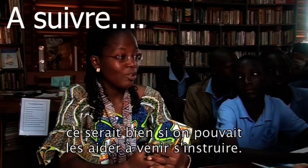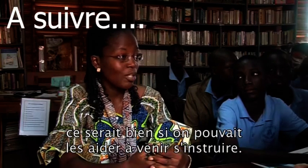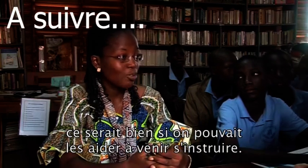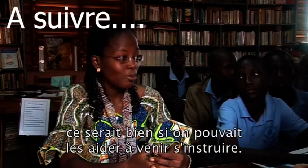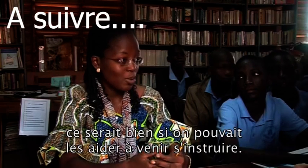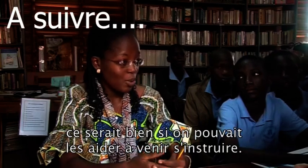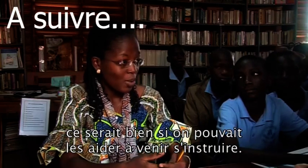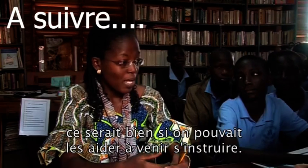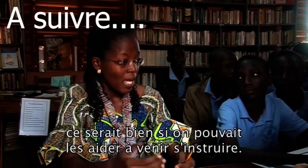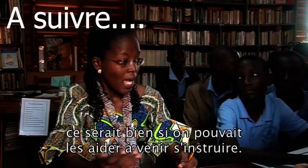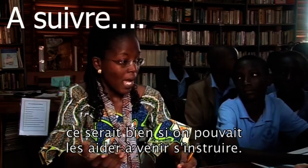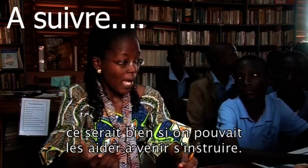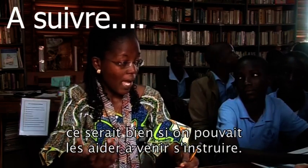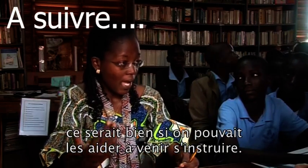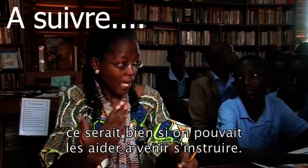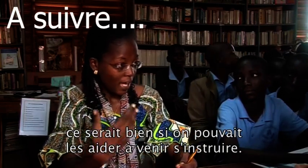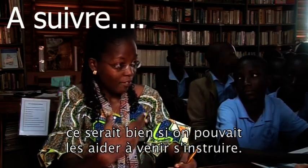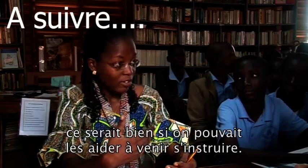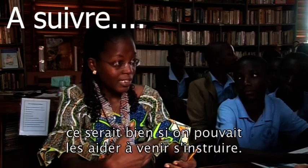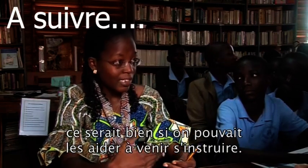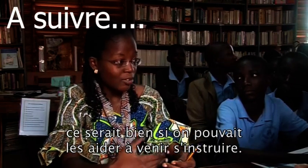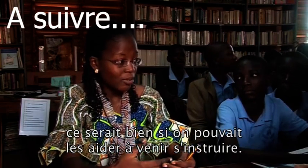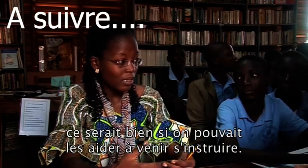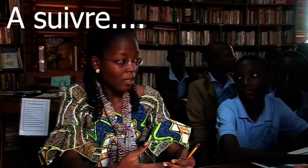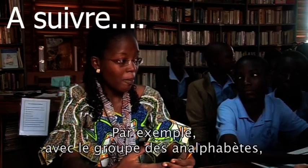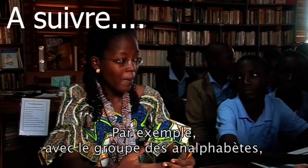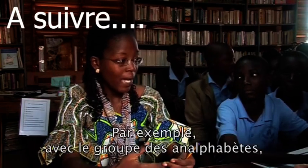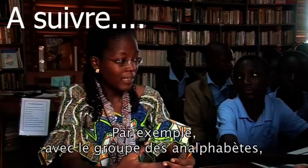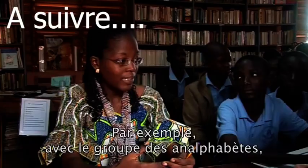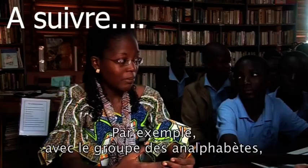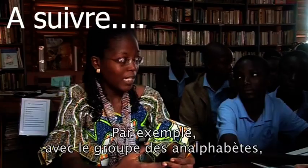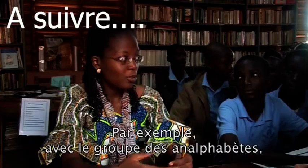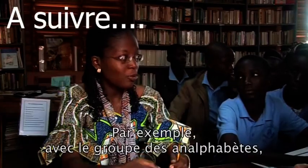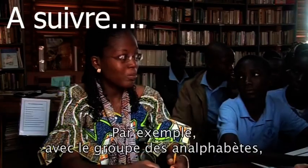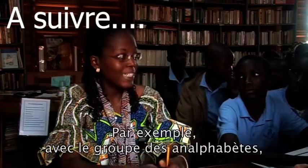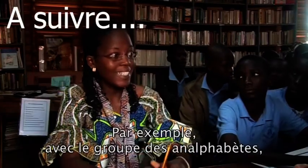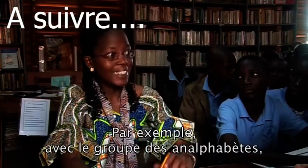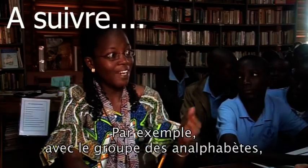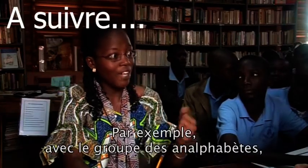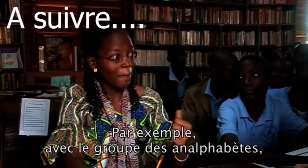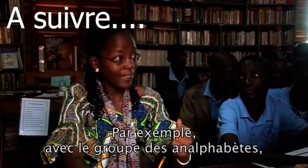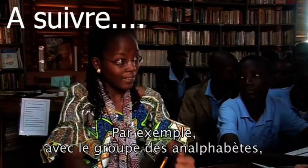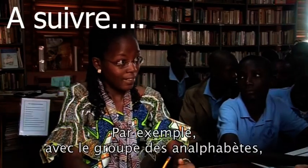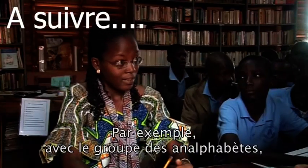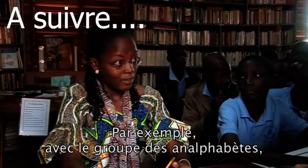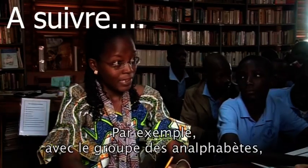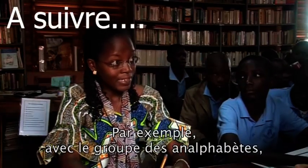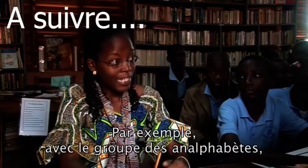aider de notre mieux à venir s'instruire, comme par exemple dans le groupe des analphabètes.